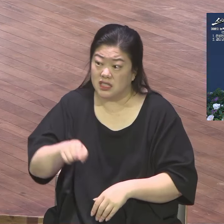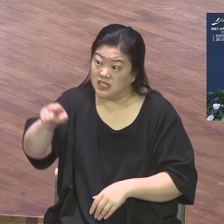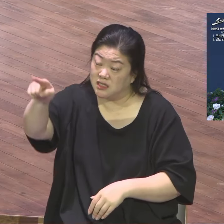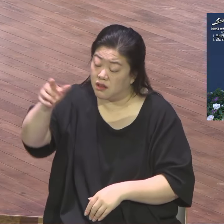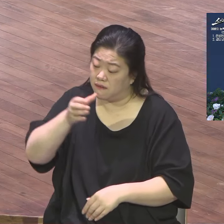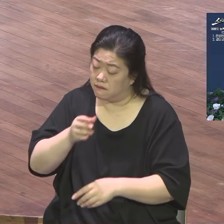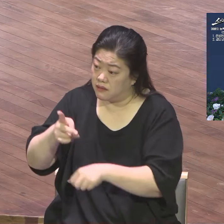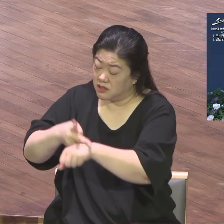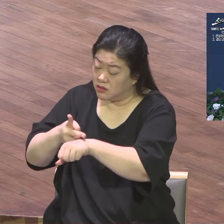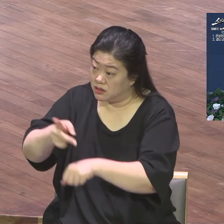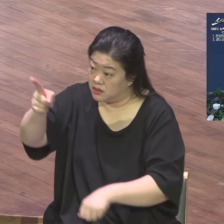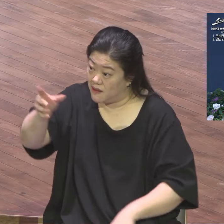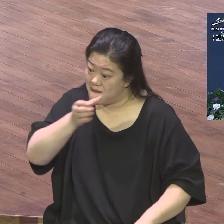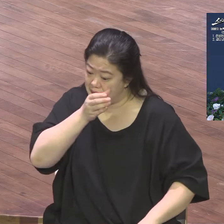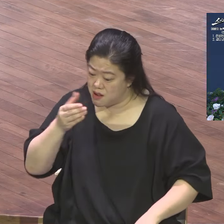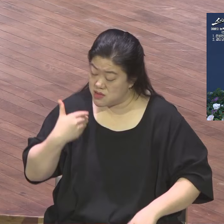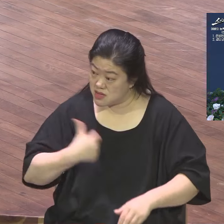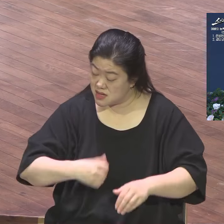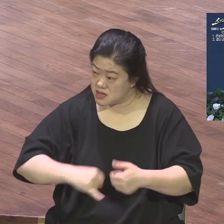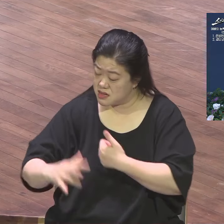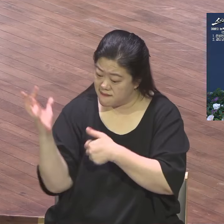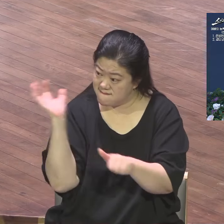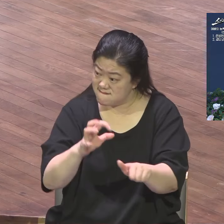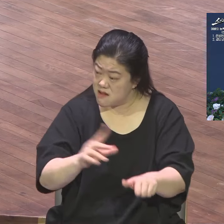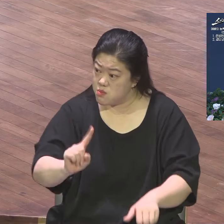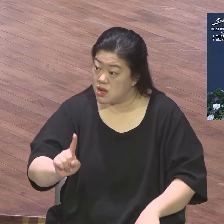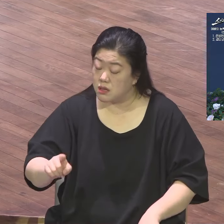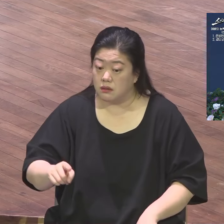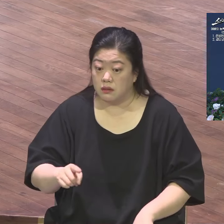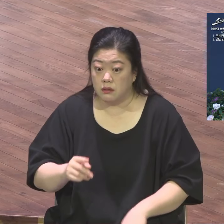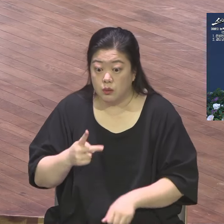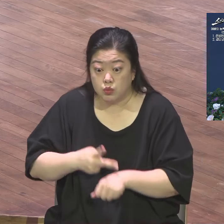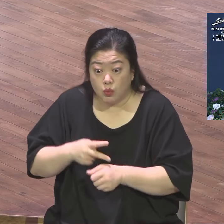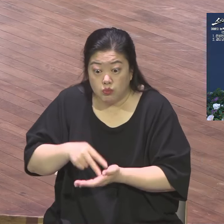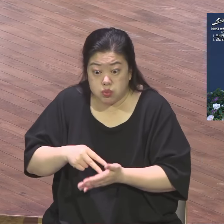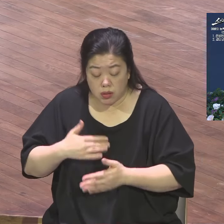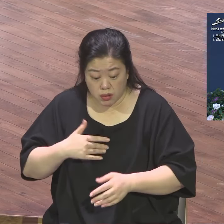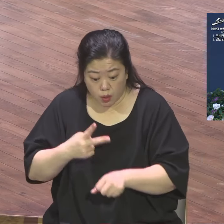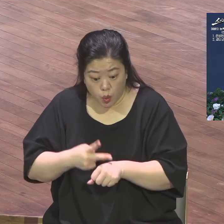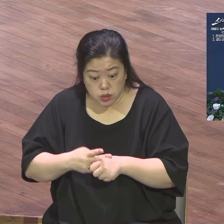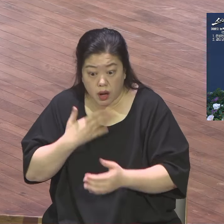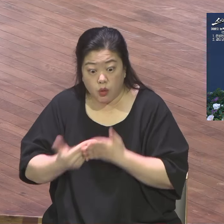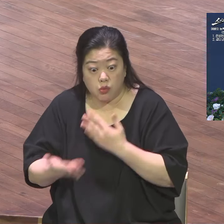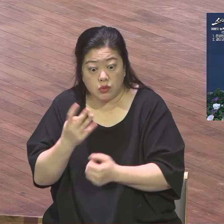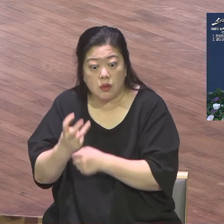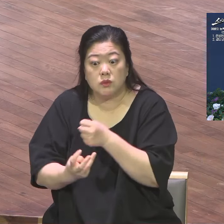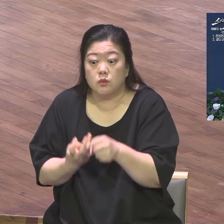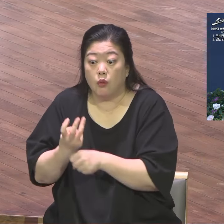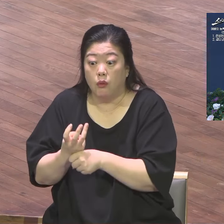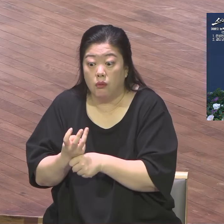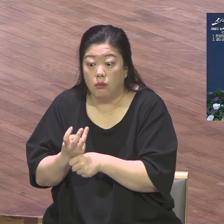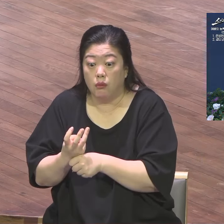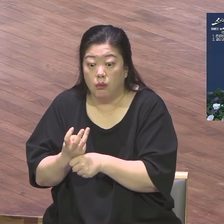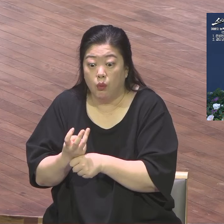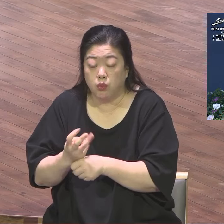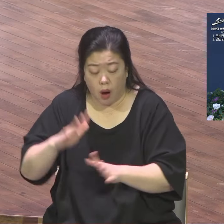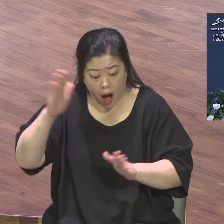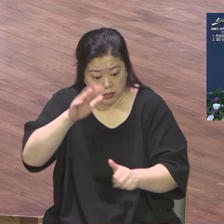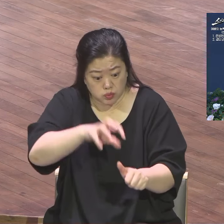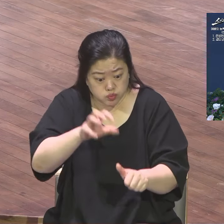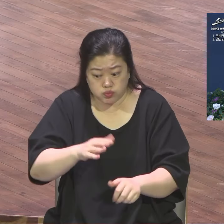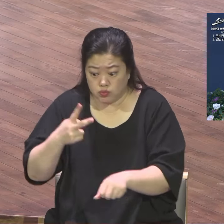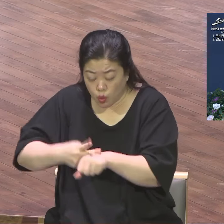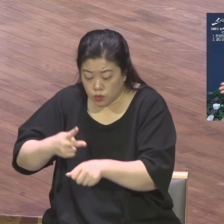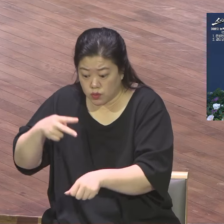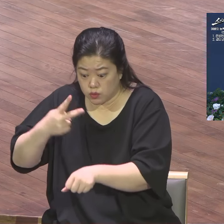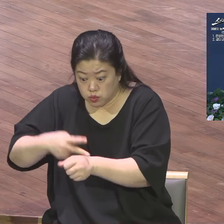이렇게 너도 이렇게 되면 기도하면 좋은 말을 했는데 그걸 가지고. 막 과절시켜 가지고 그걸 부모가 열받치게